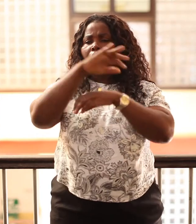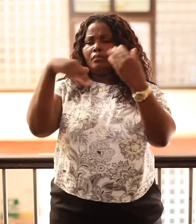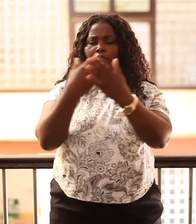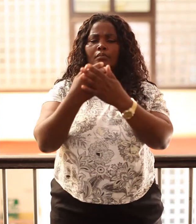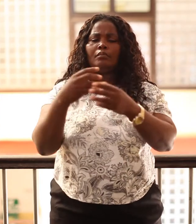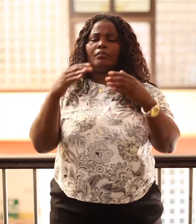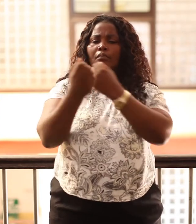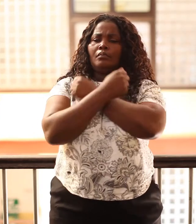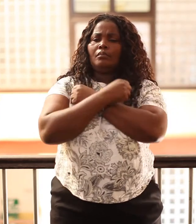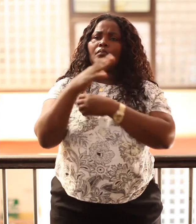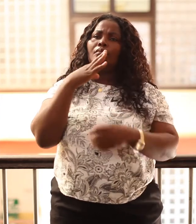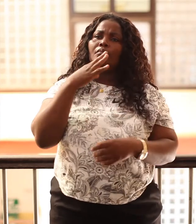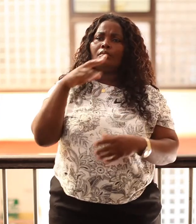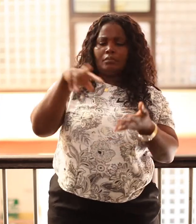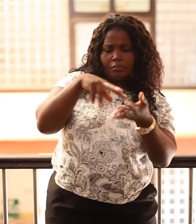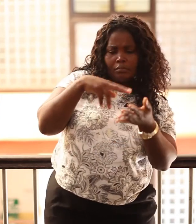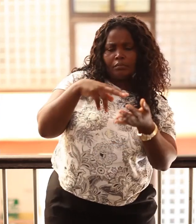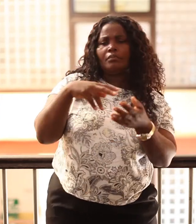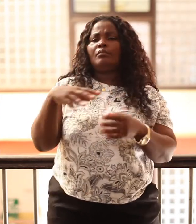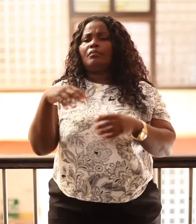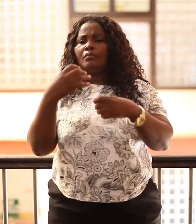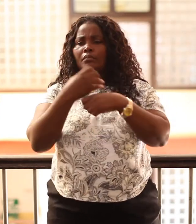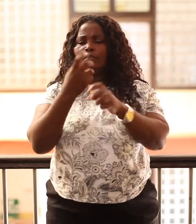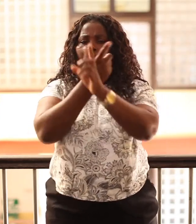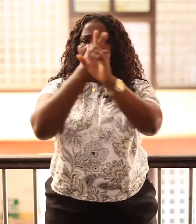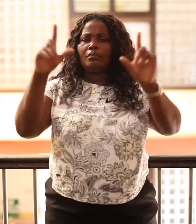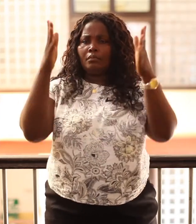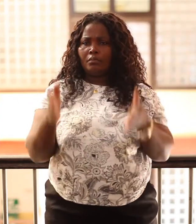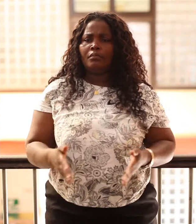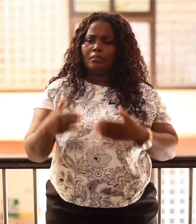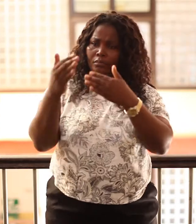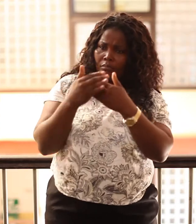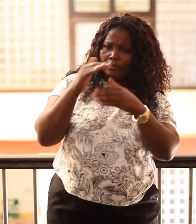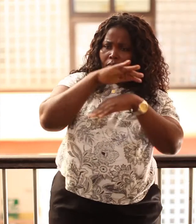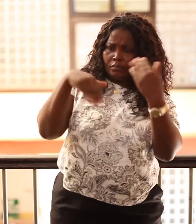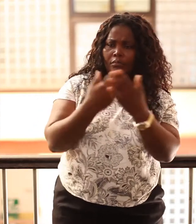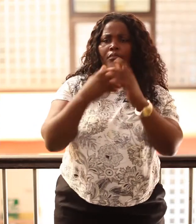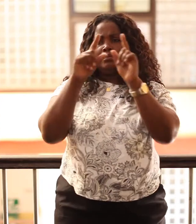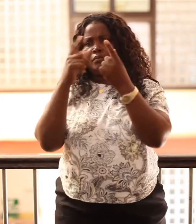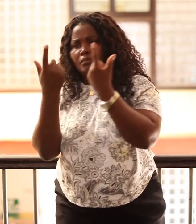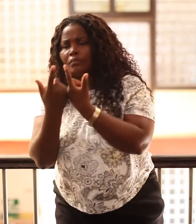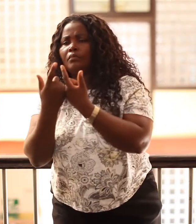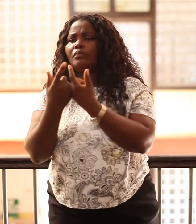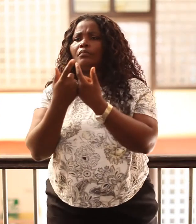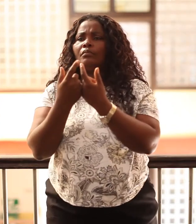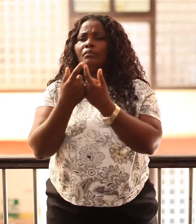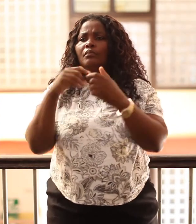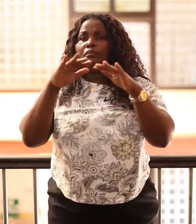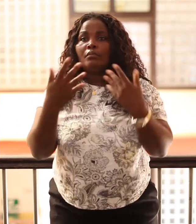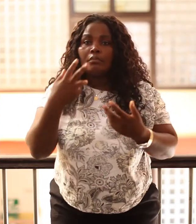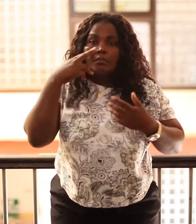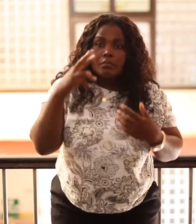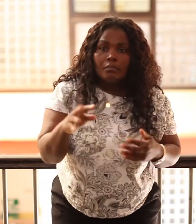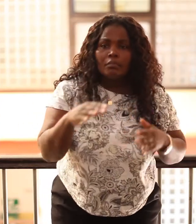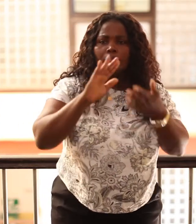los grupos hablan, bailan y crean en libertad. Se acerca a todos los grupos y a cómo ven